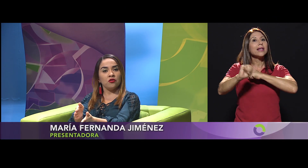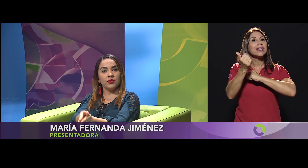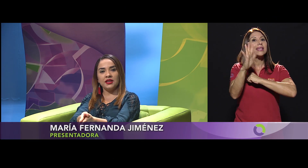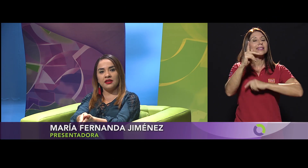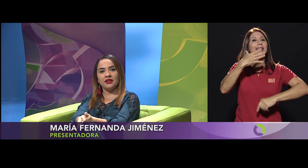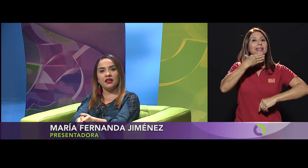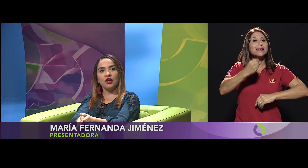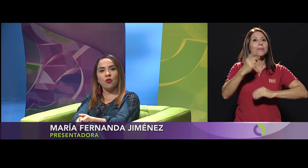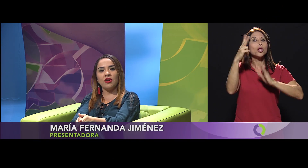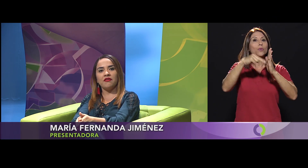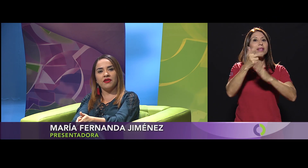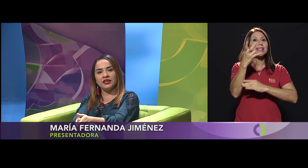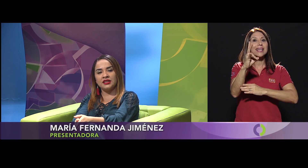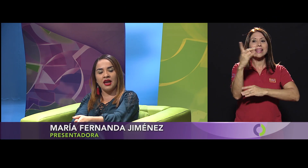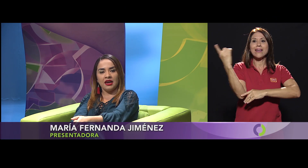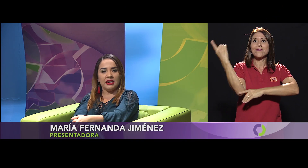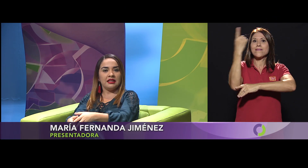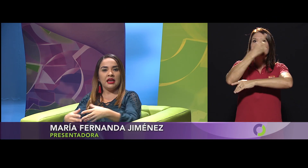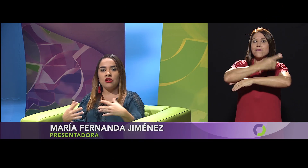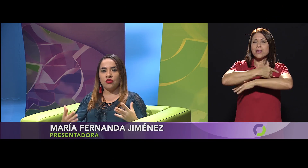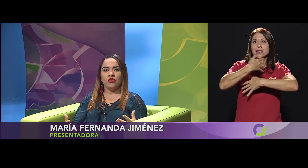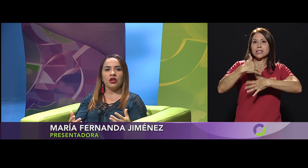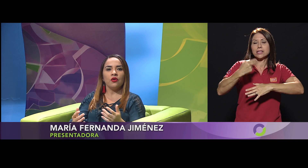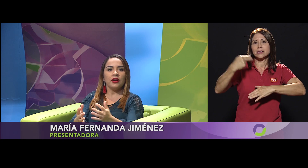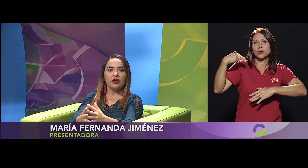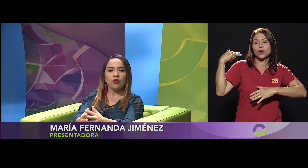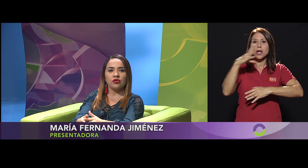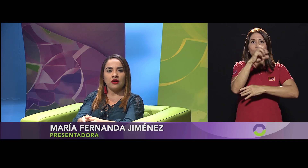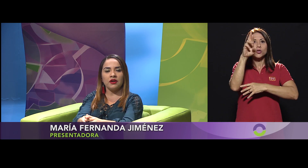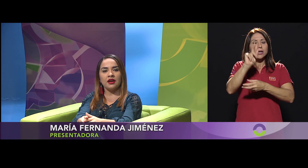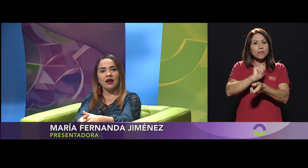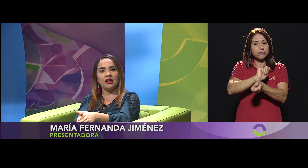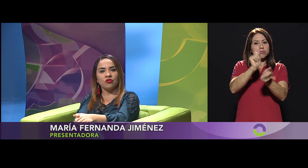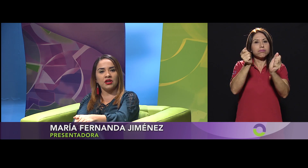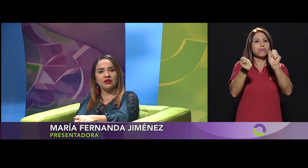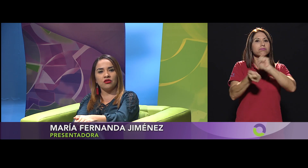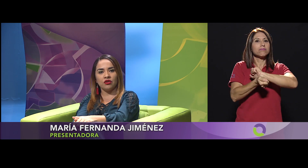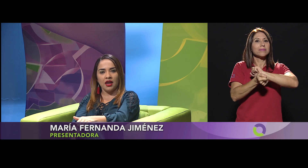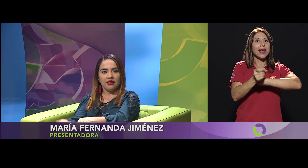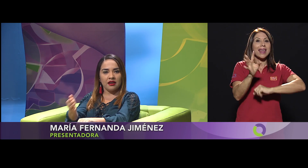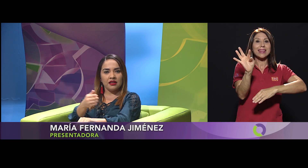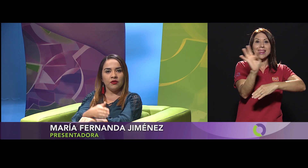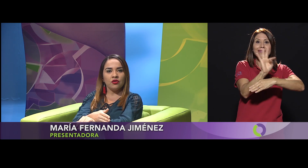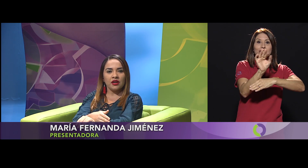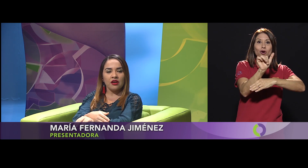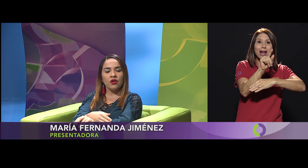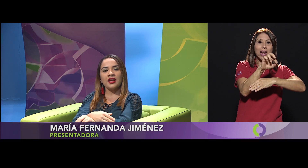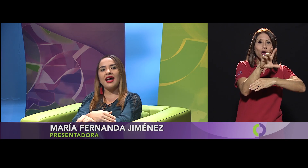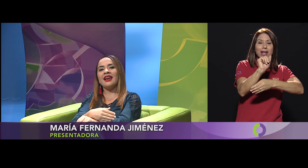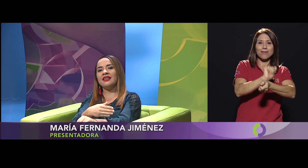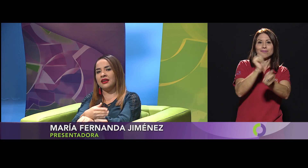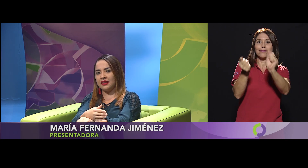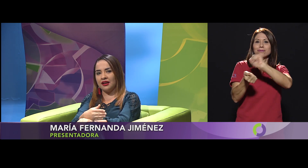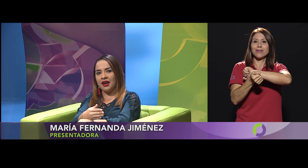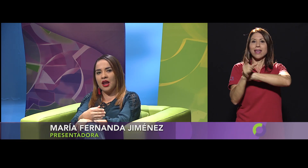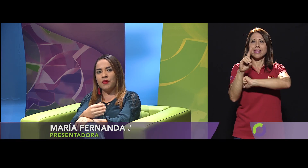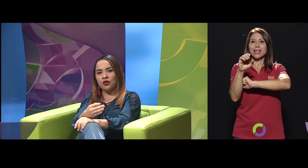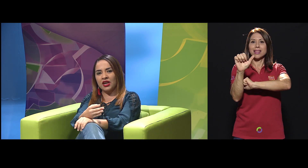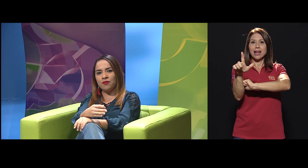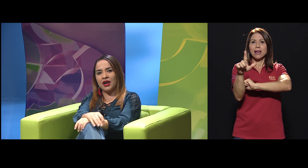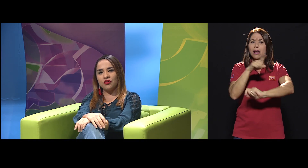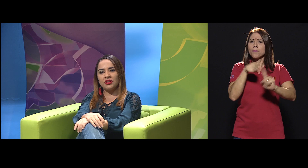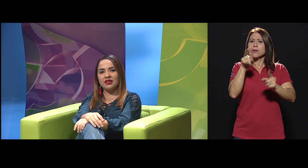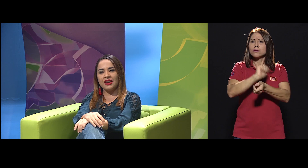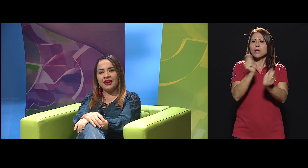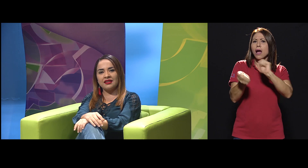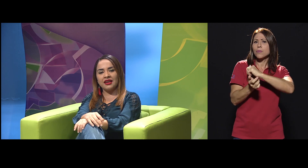diciembre de 2017 como la fecha y el día histórico en el que Costa Rica hará su transición de la televisión analógica a la digital. Pero